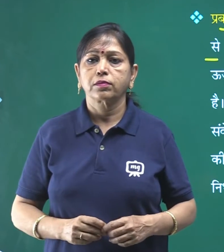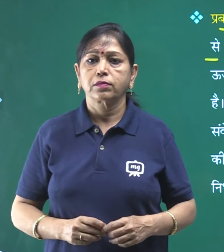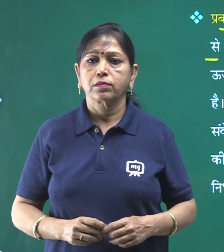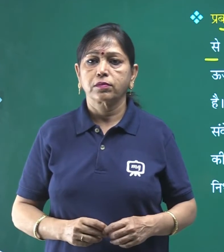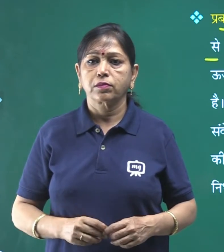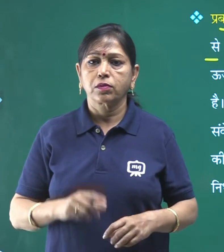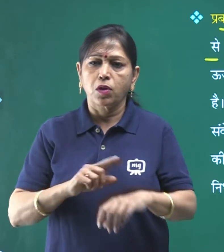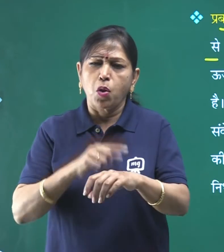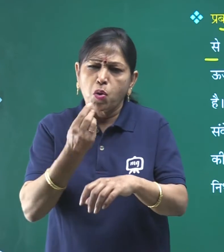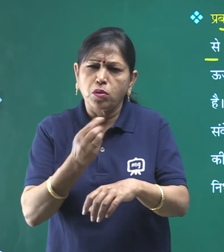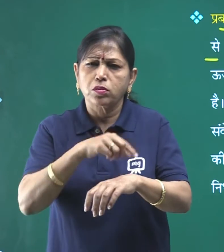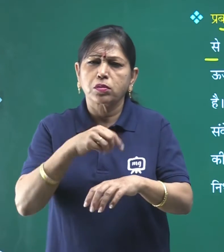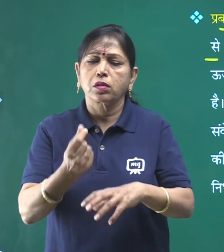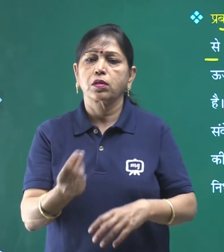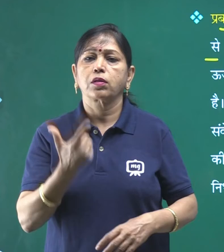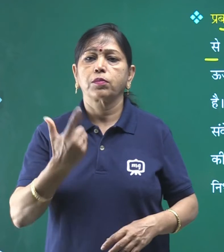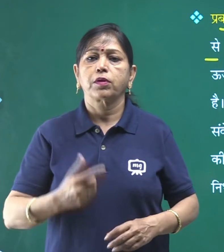1 सेकंड में